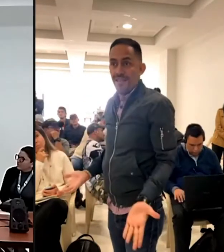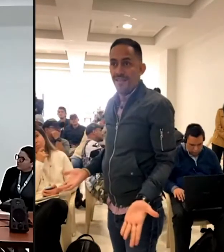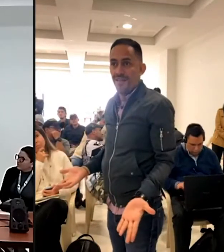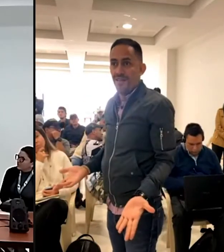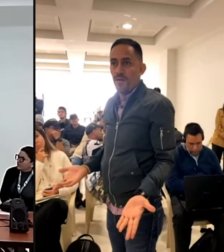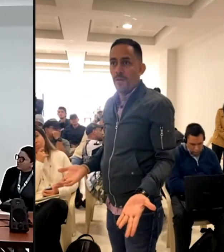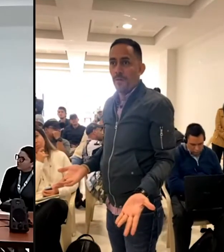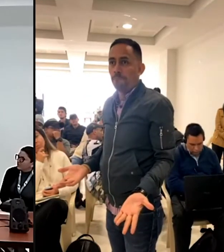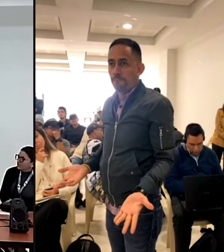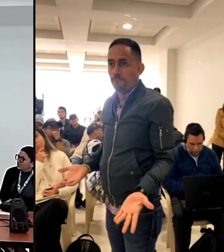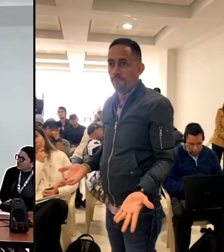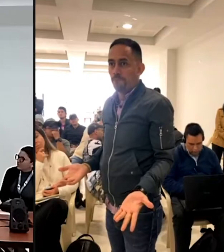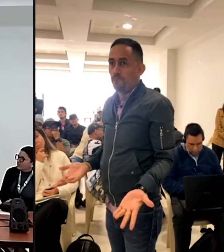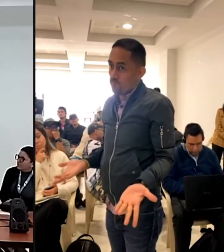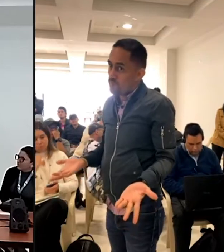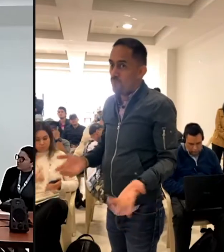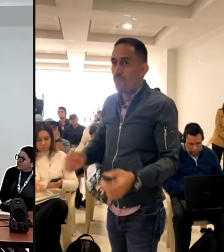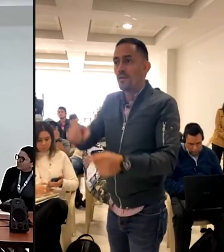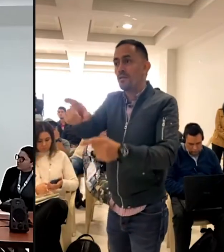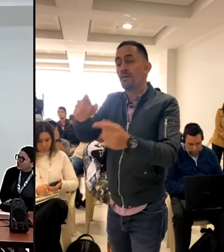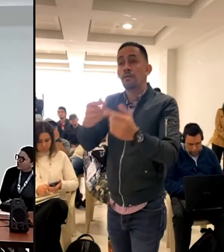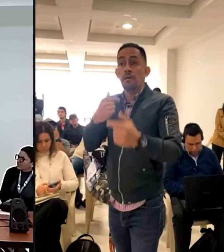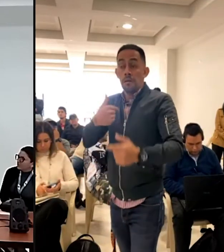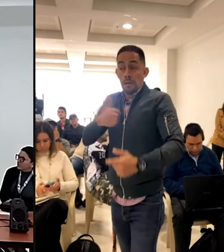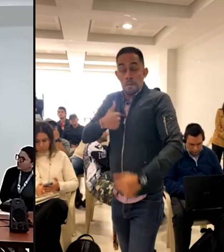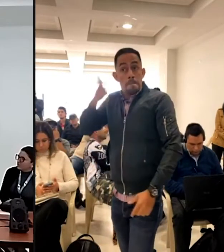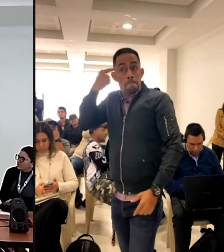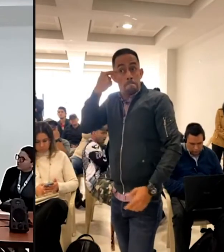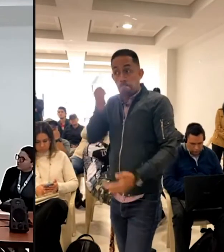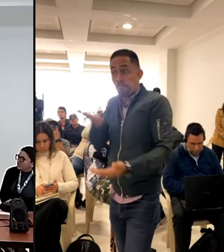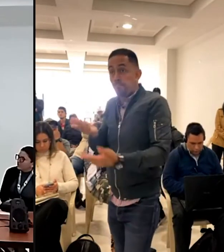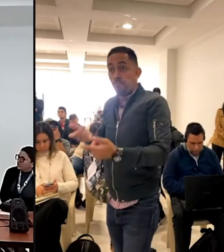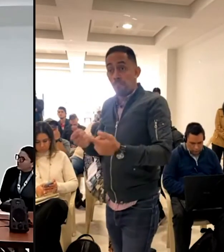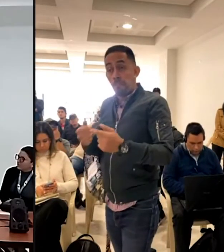cuando se piensa a la sociedad